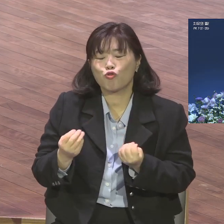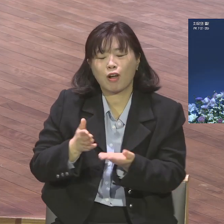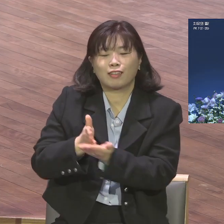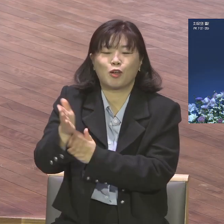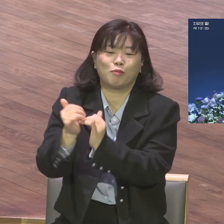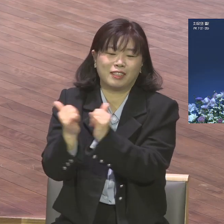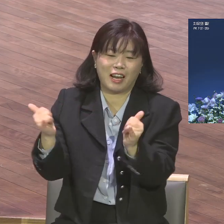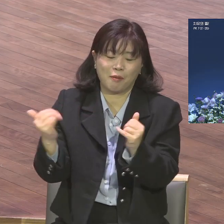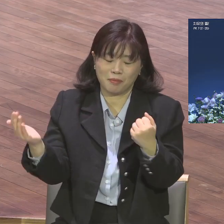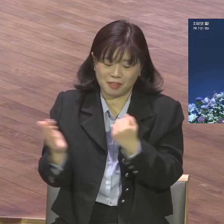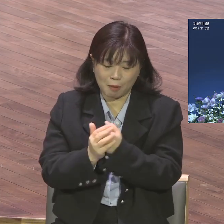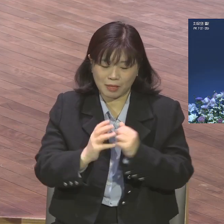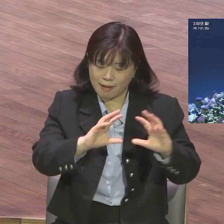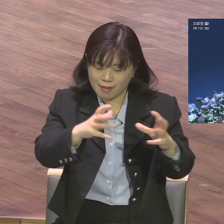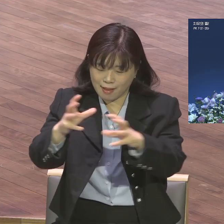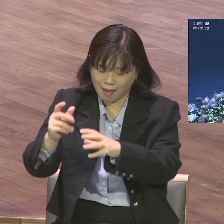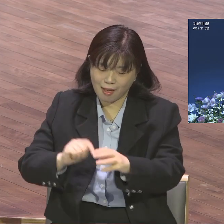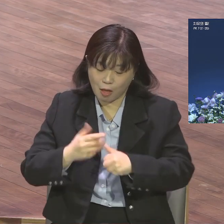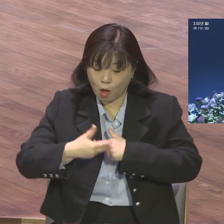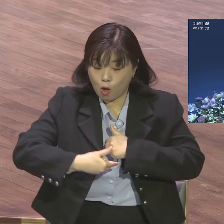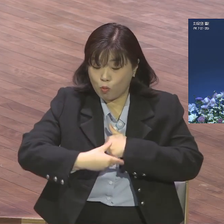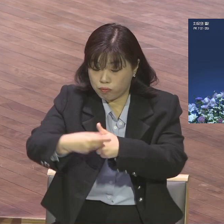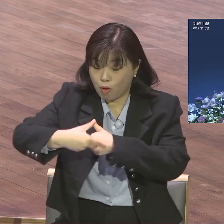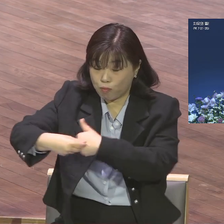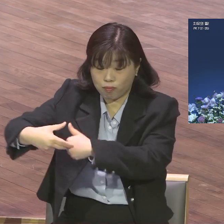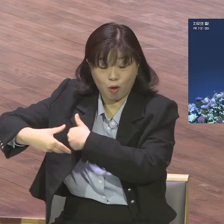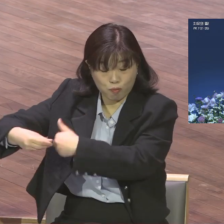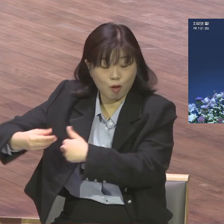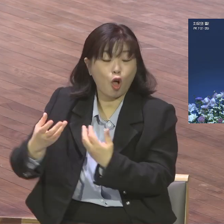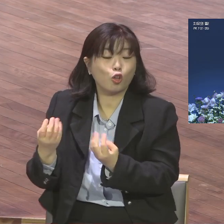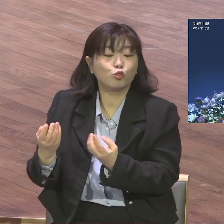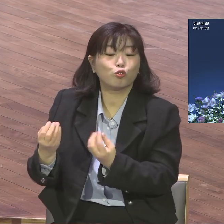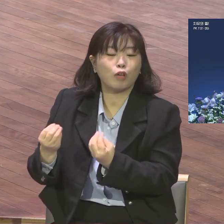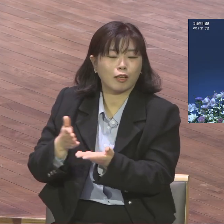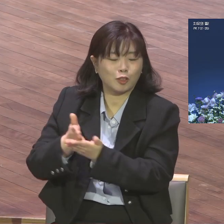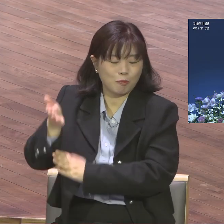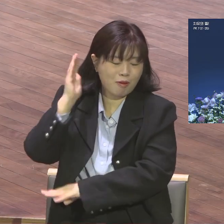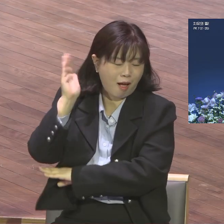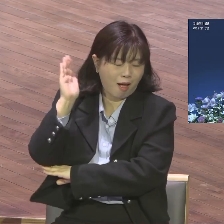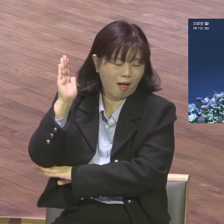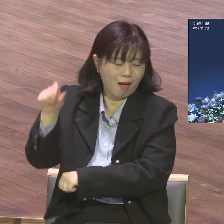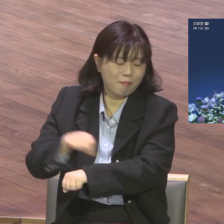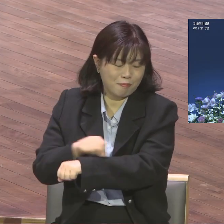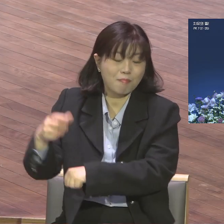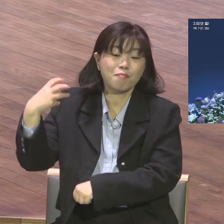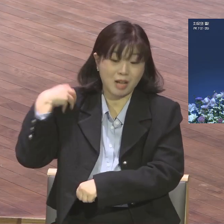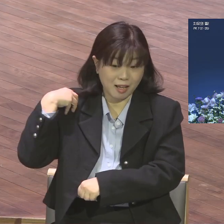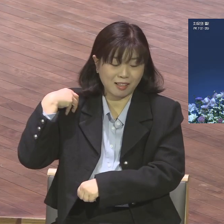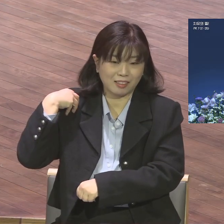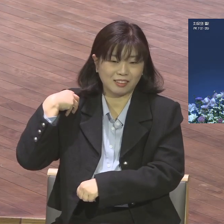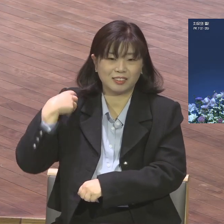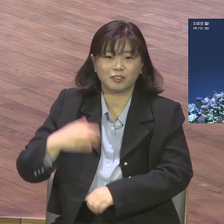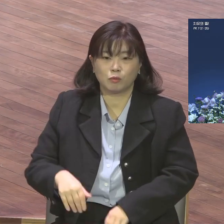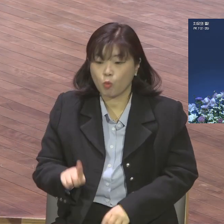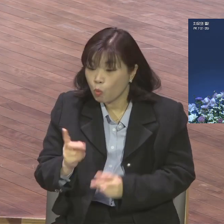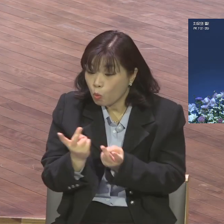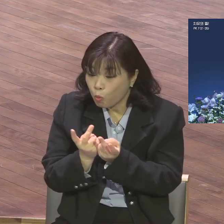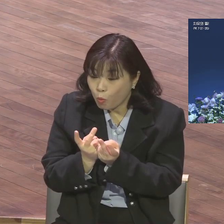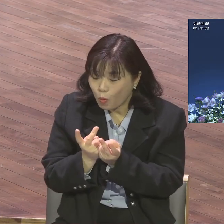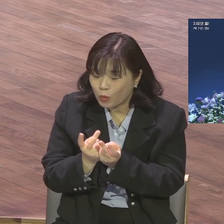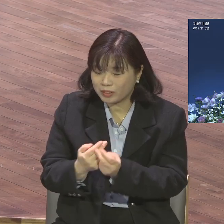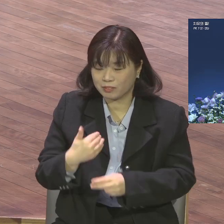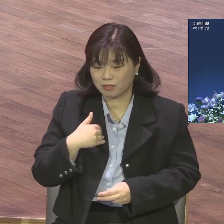그렇게 유명해졌냐, 그러니까 코로나 때 3년 동안 밖에 못 나고 집에 있으면서 아이들을